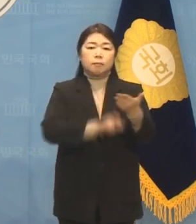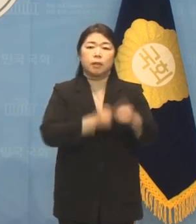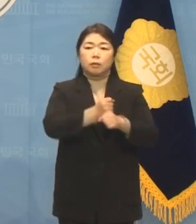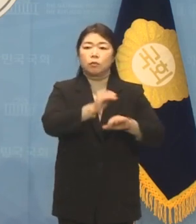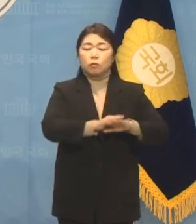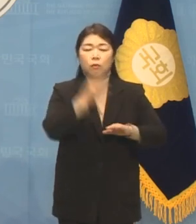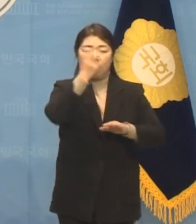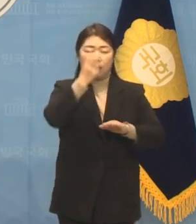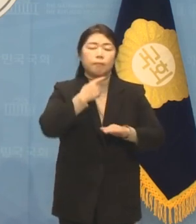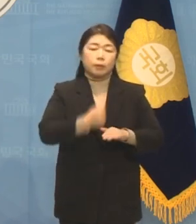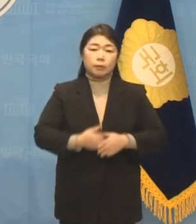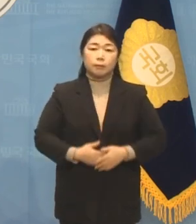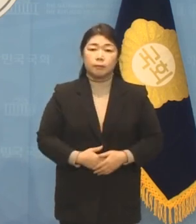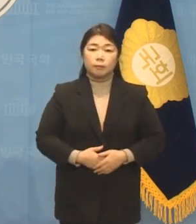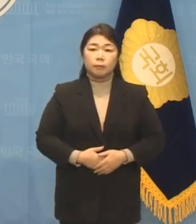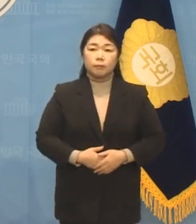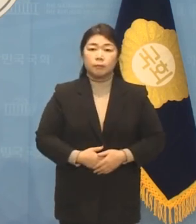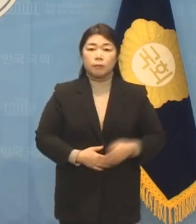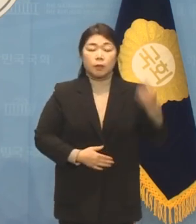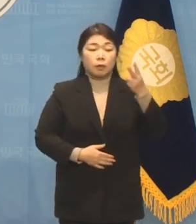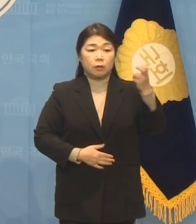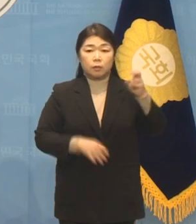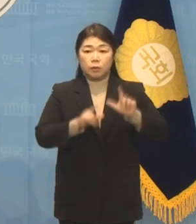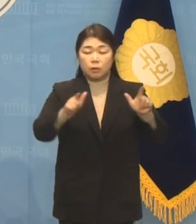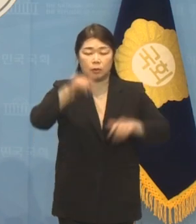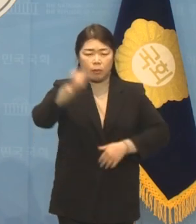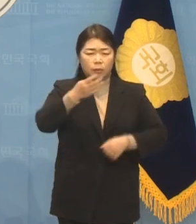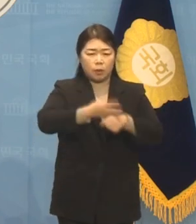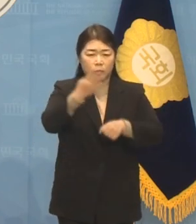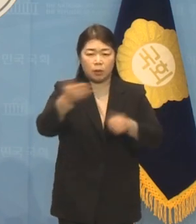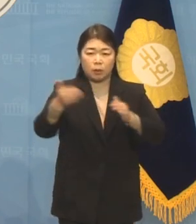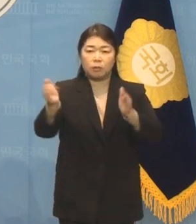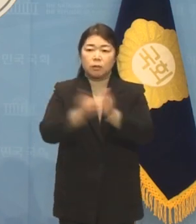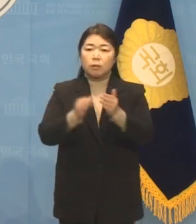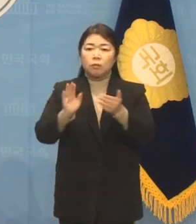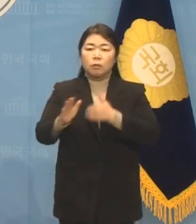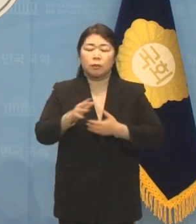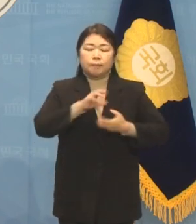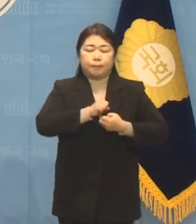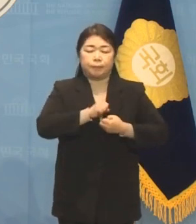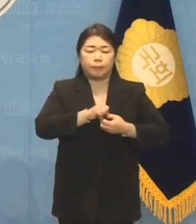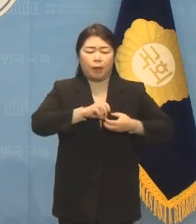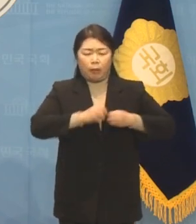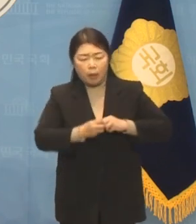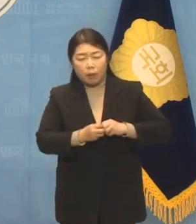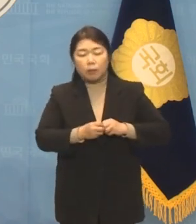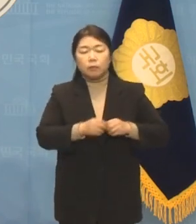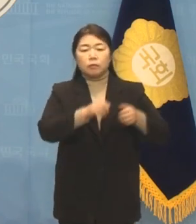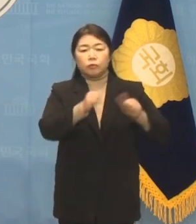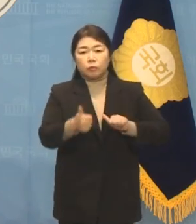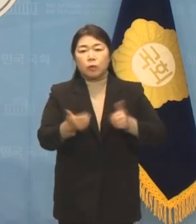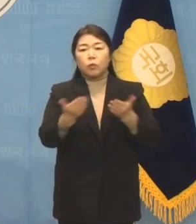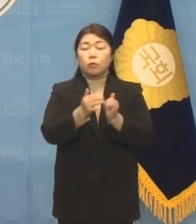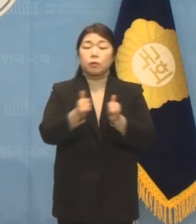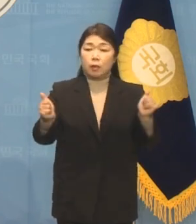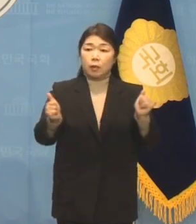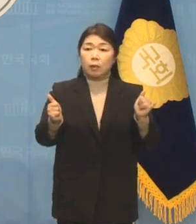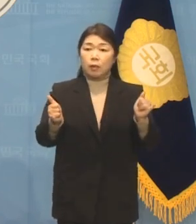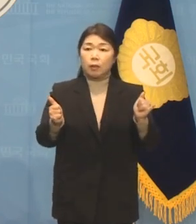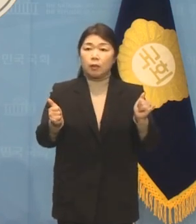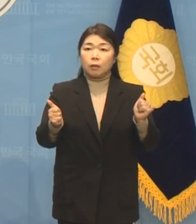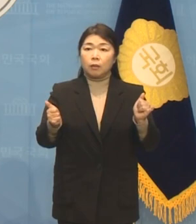만들었습니다. 2020년 새벽 4시에 퇴근한 후 급성 심근경색으로 숨진 노동자가 근무했던